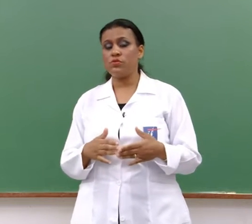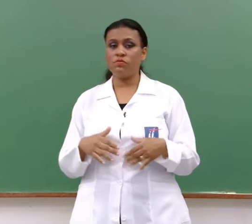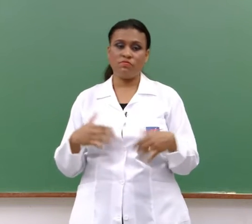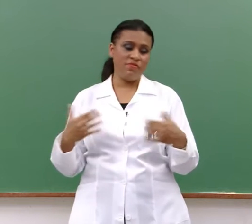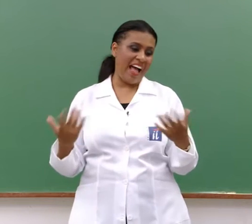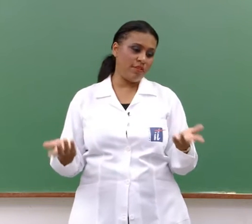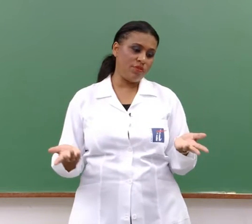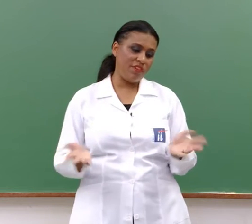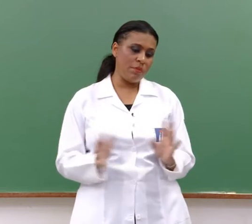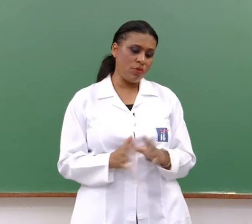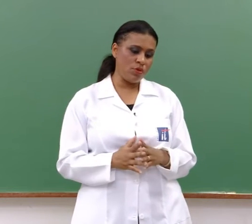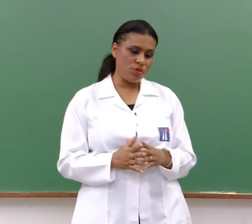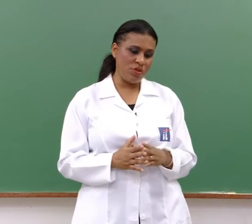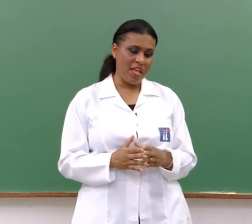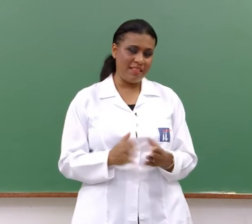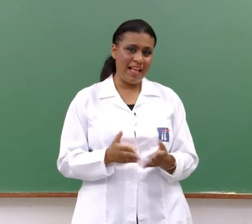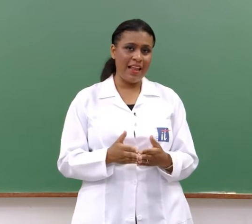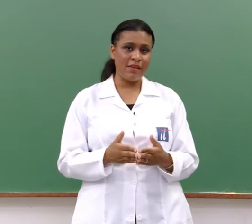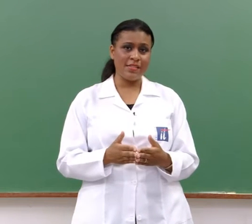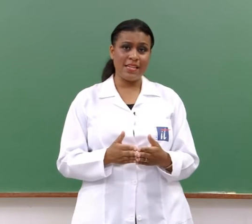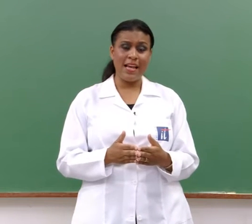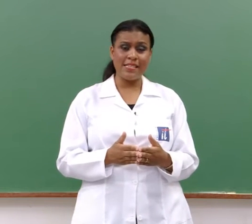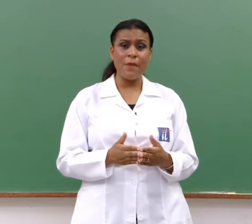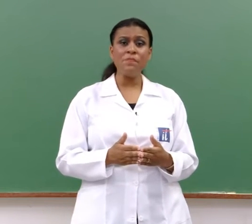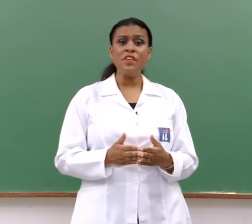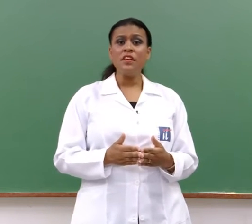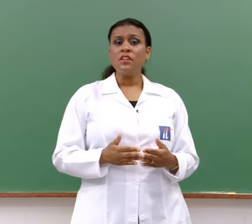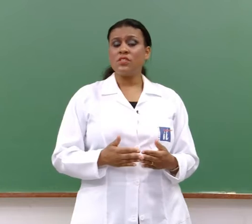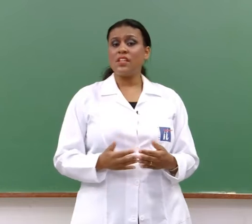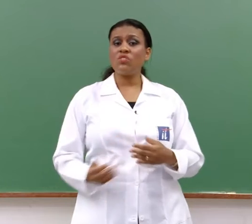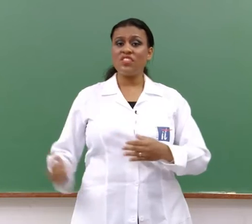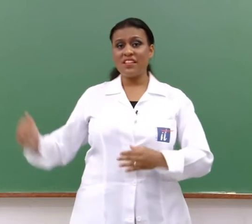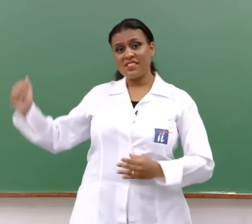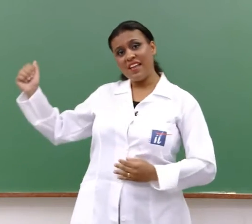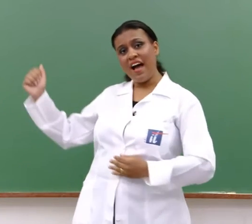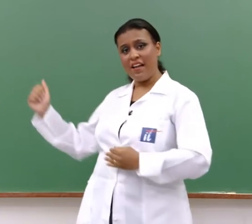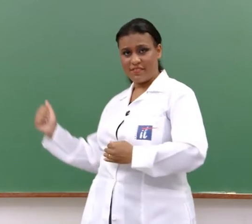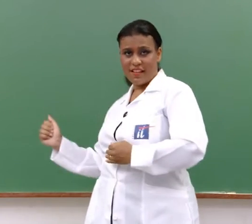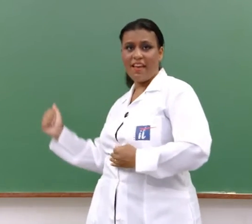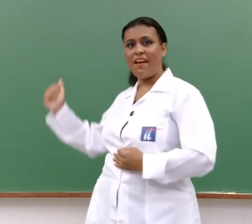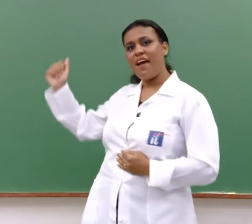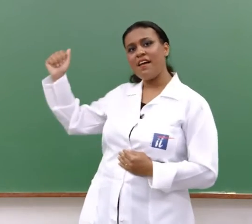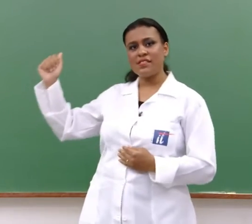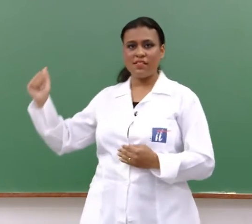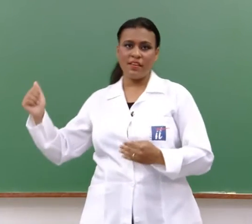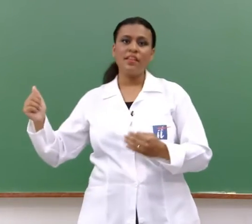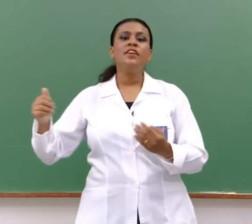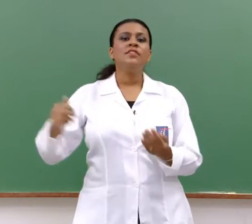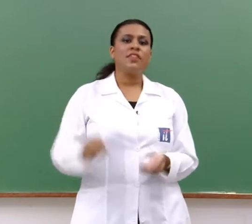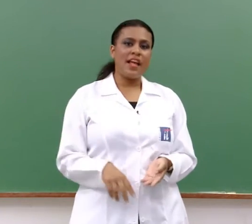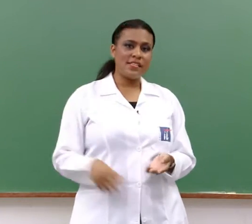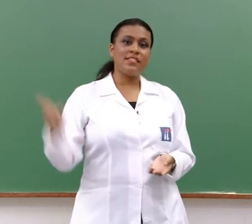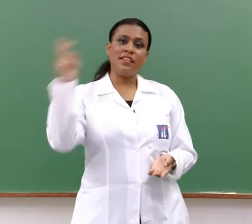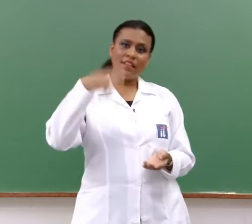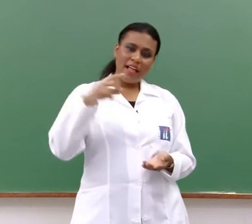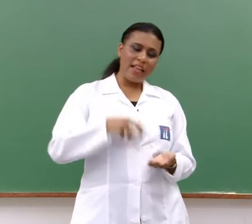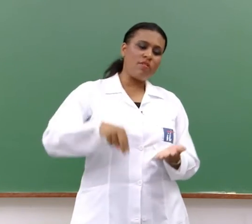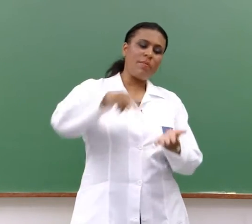um fato famoso, né, da língua de sinais o sinal de dançar, né, assim, trazida da língua